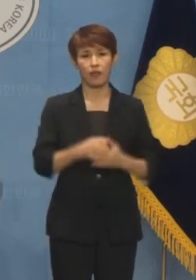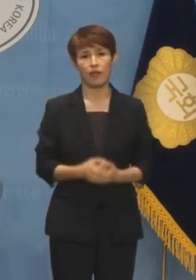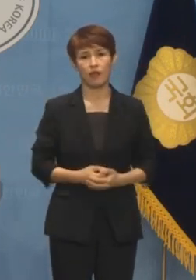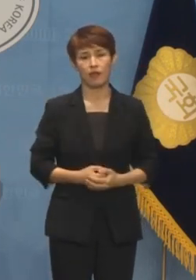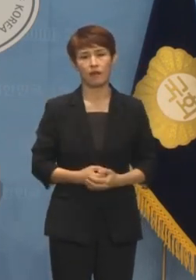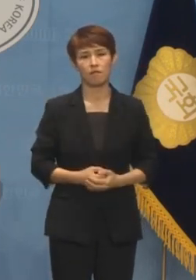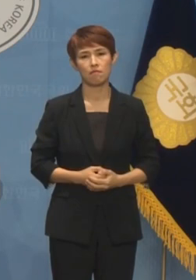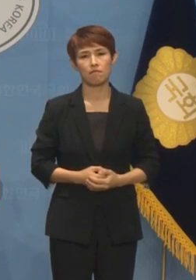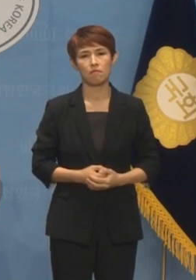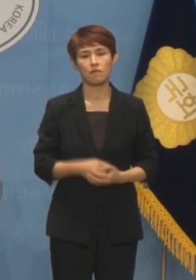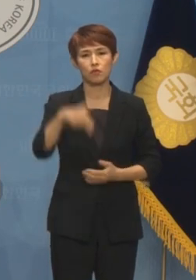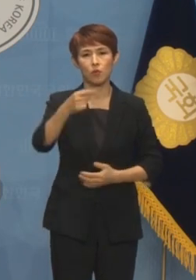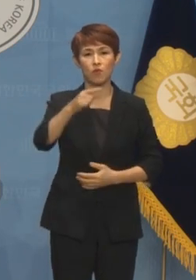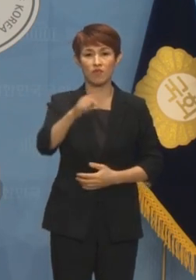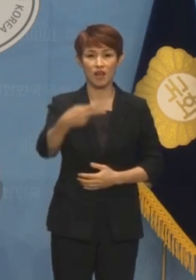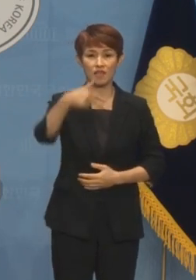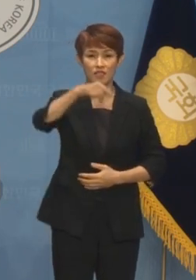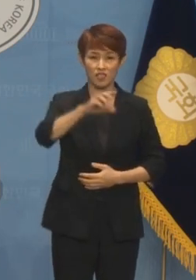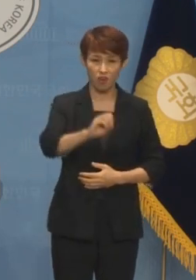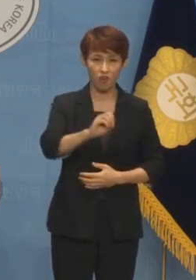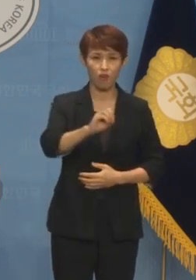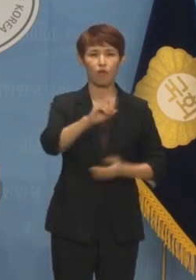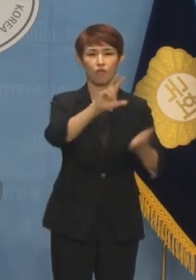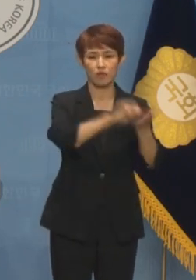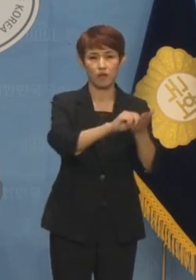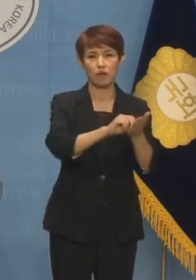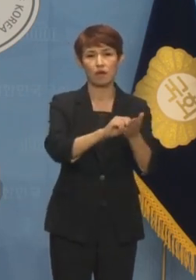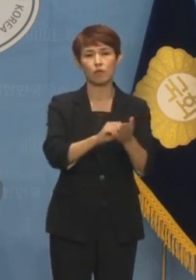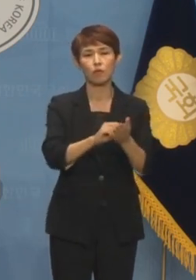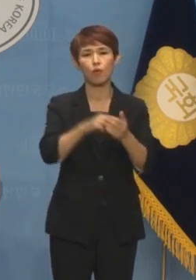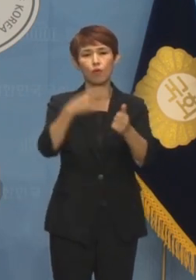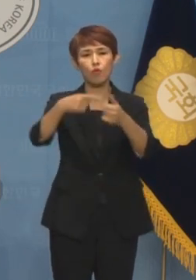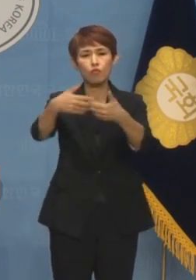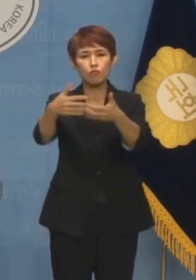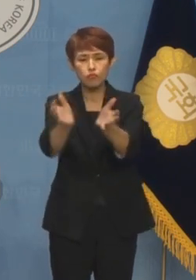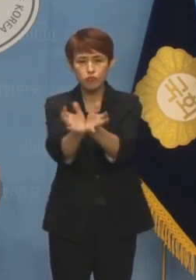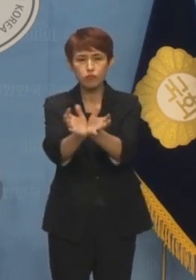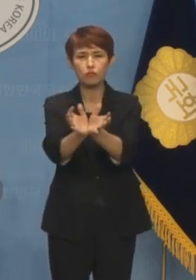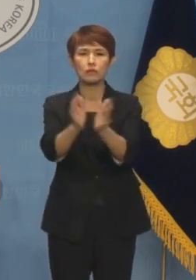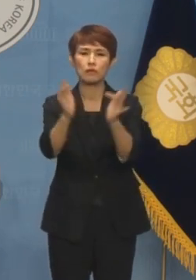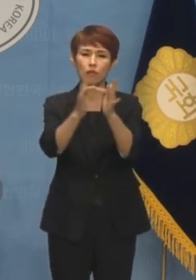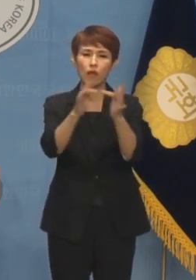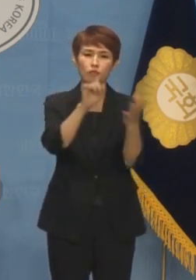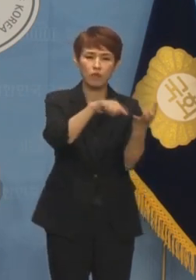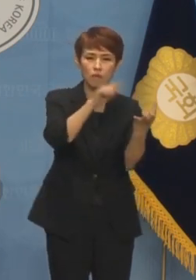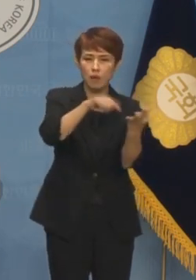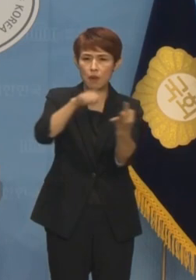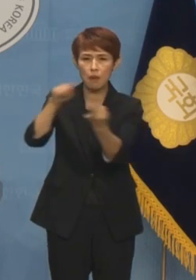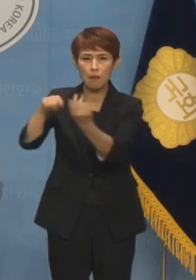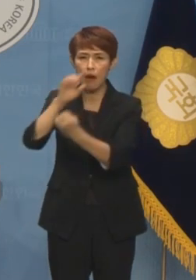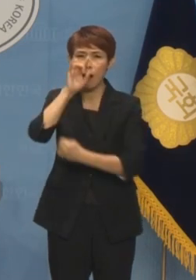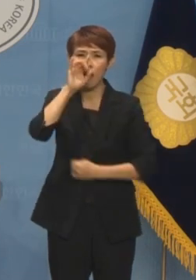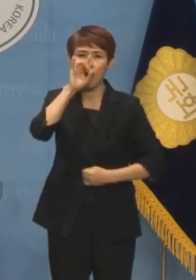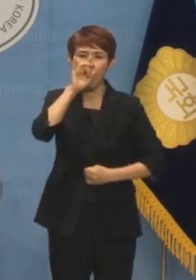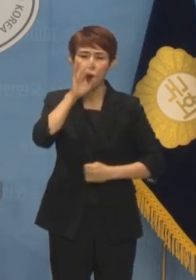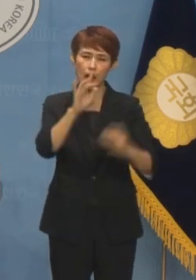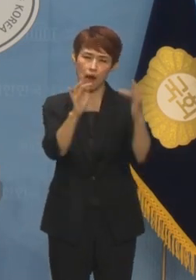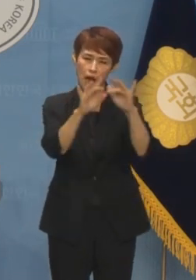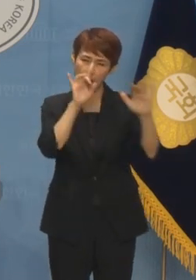조달청의 나라장터 오류, 교육부의 나이스 시스템 오류까지 셀 수 없는 불통과